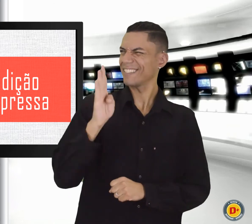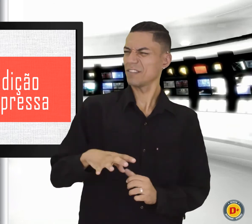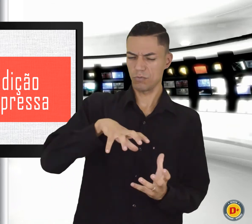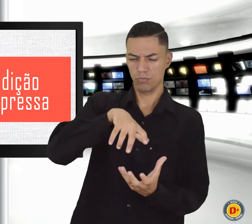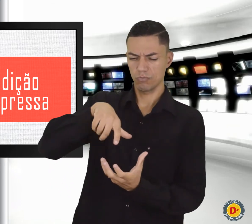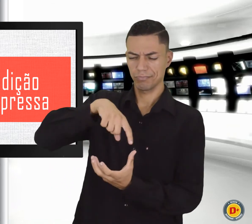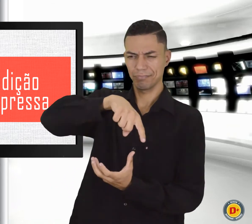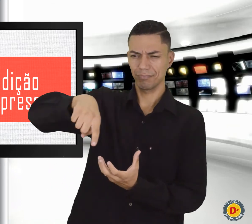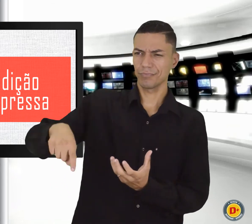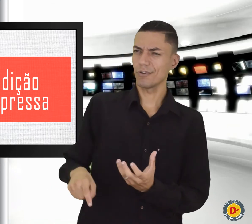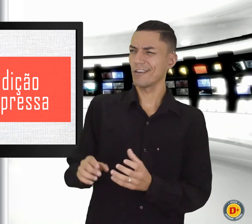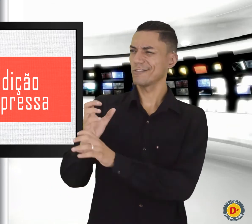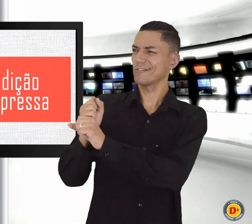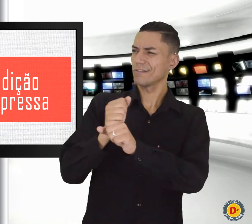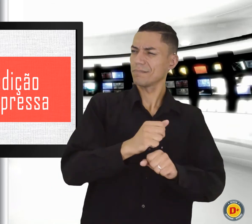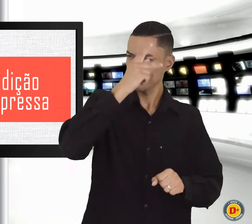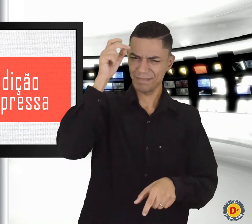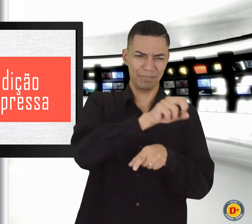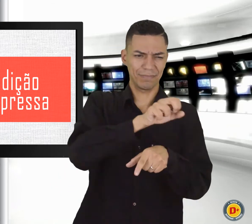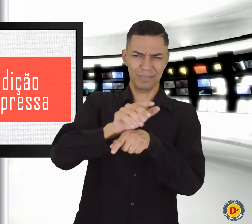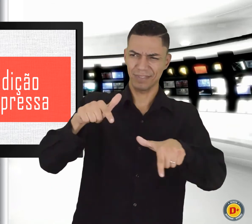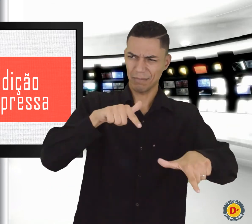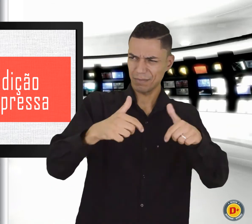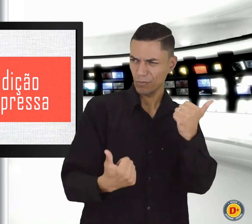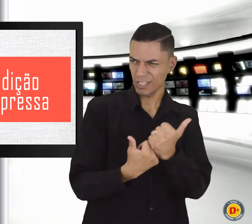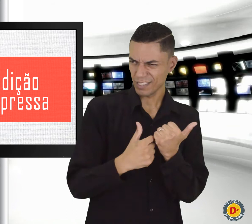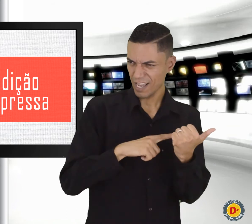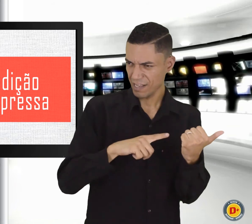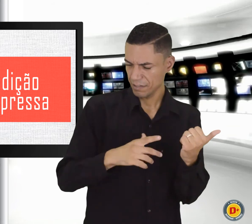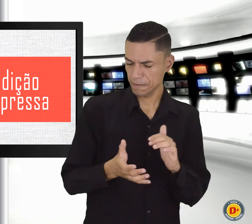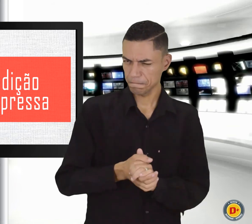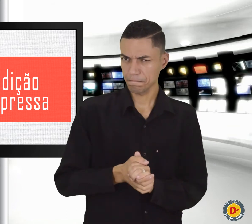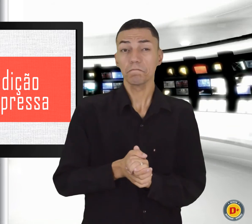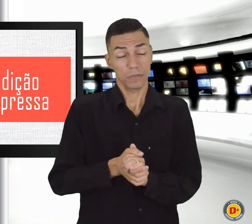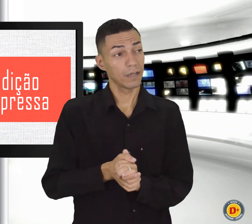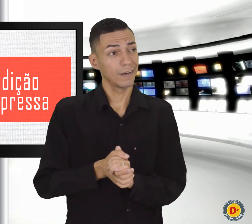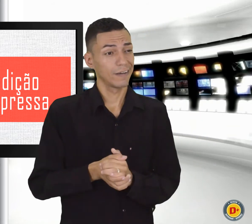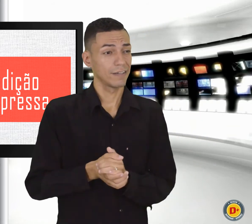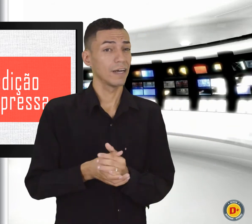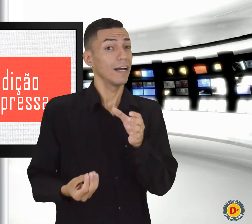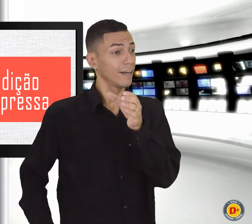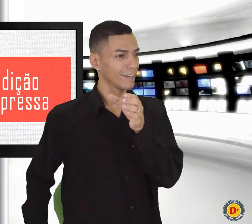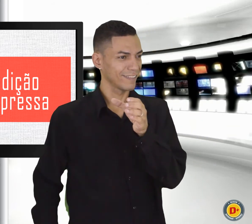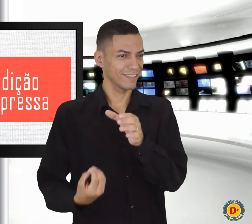Com o surgimento da Associação Nacional do Emprego Apoiado, ANEA, temos a intenção